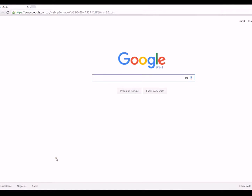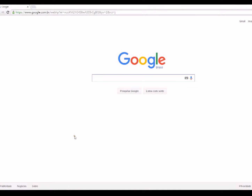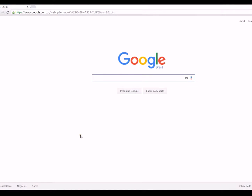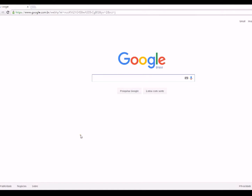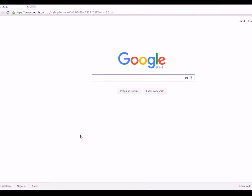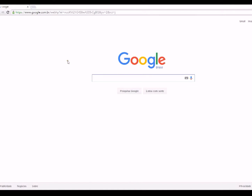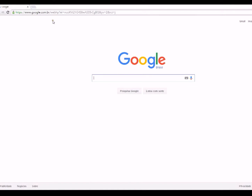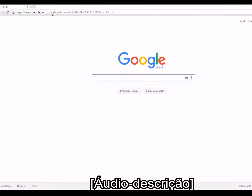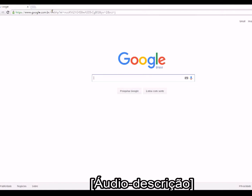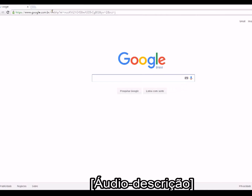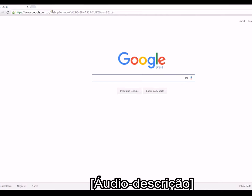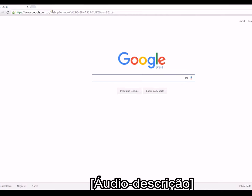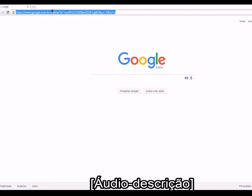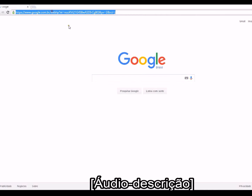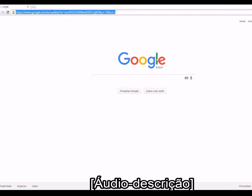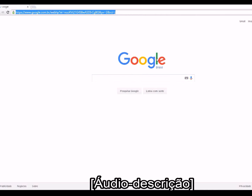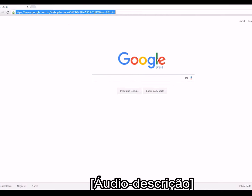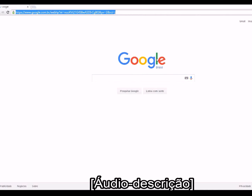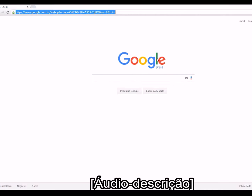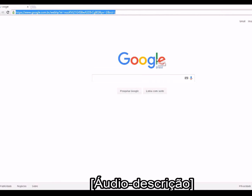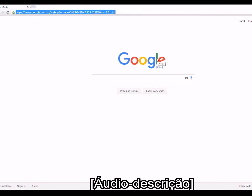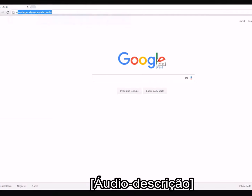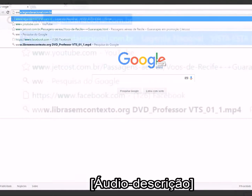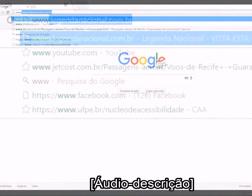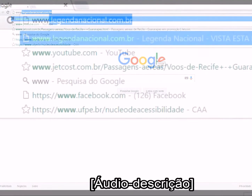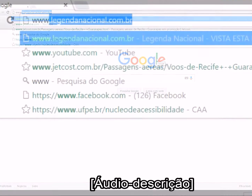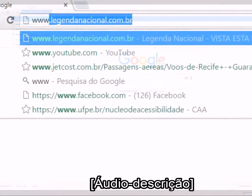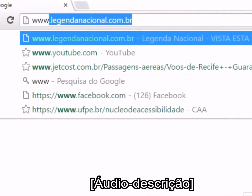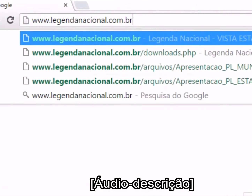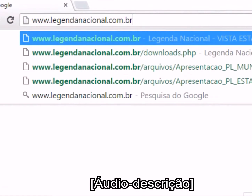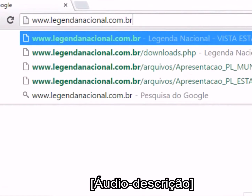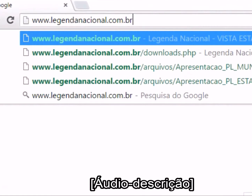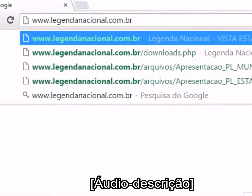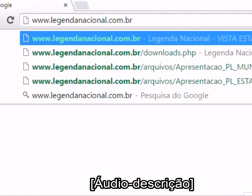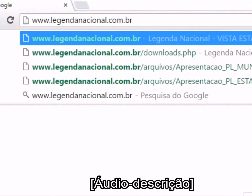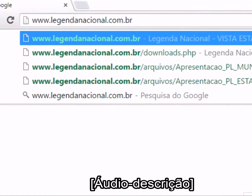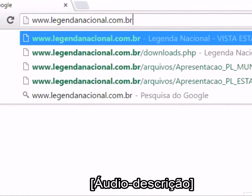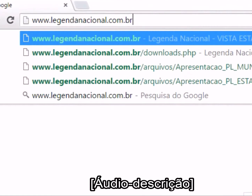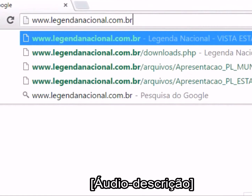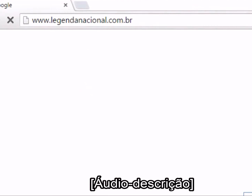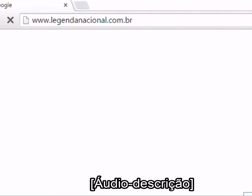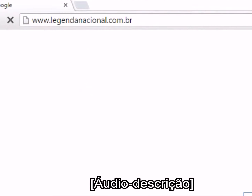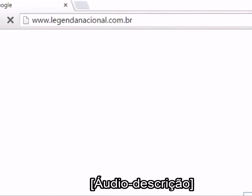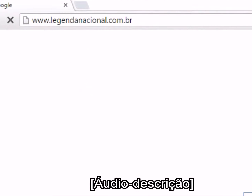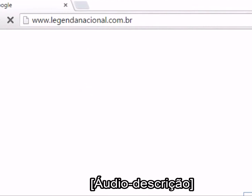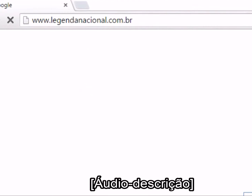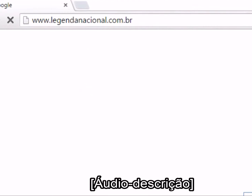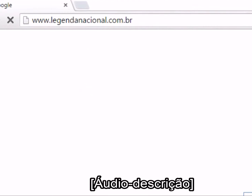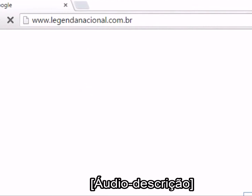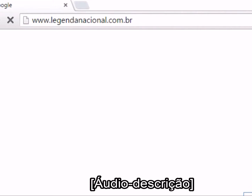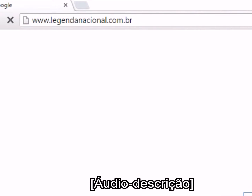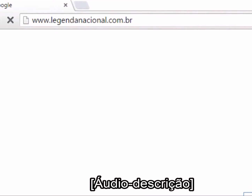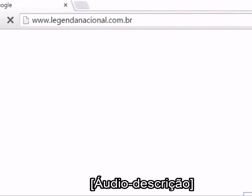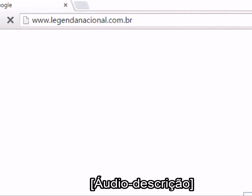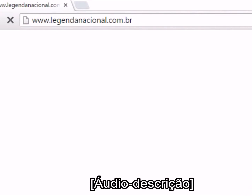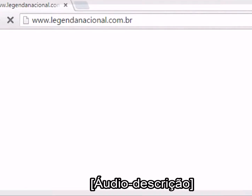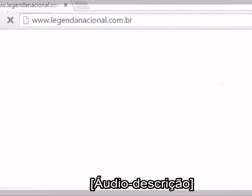veja o rapaz está acessando o site da legenda Nacional mostrando na tela do